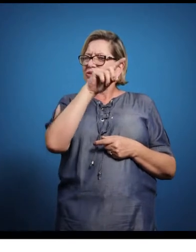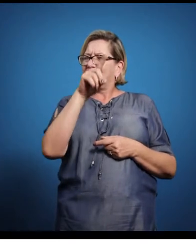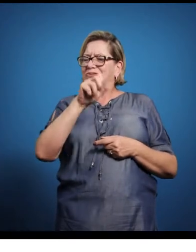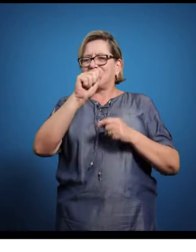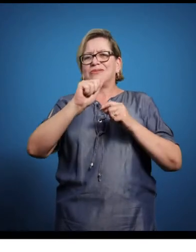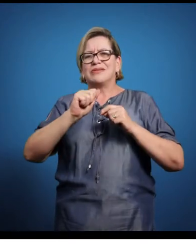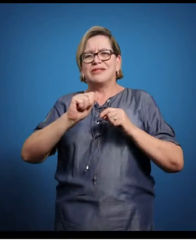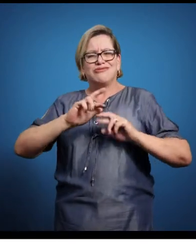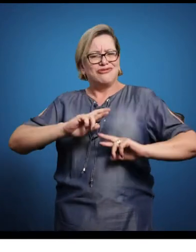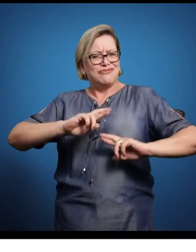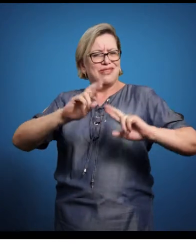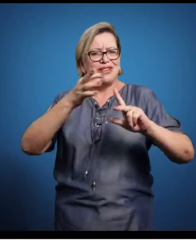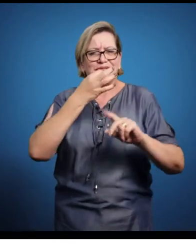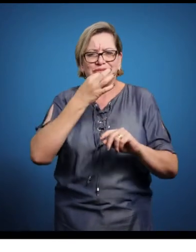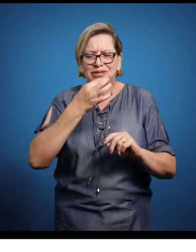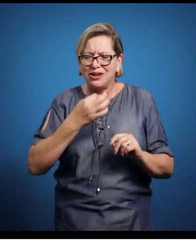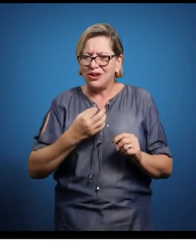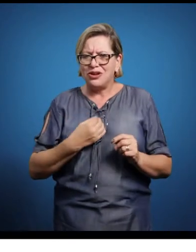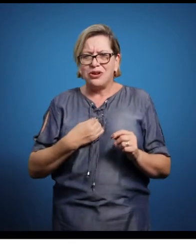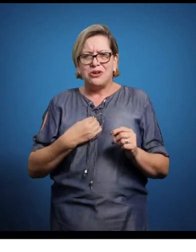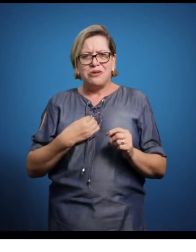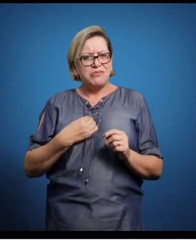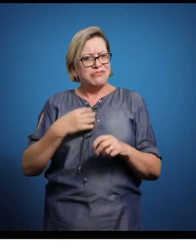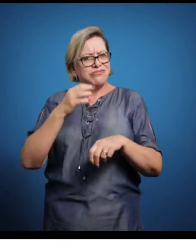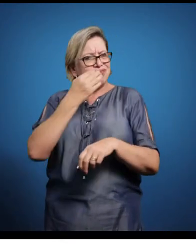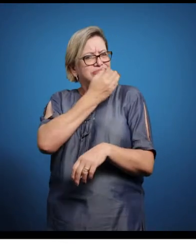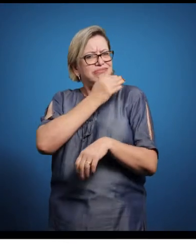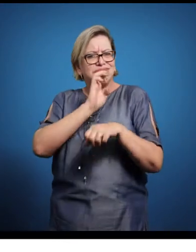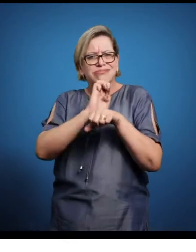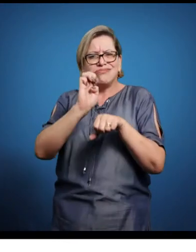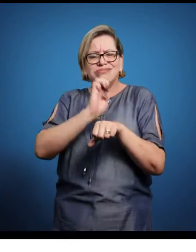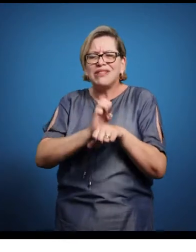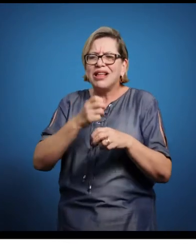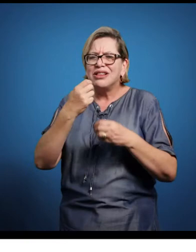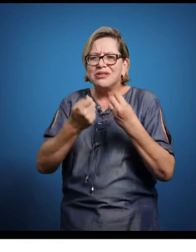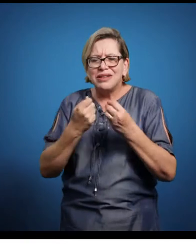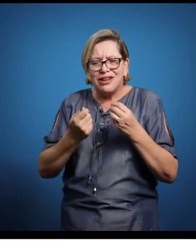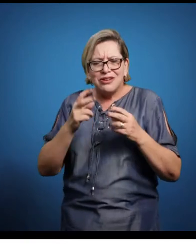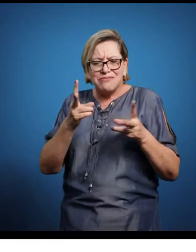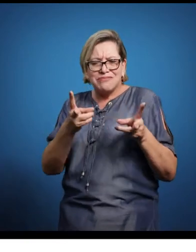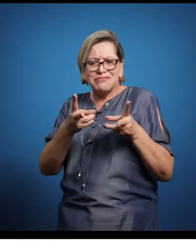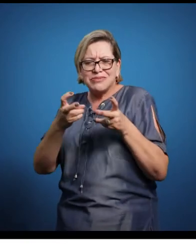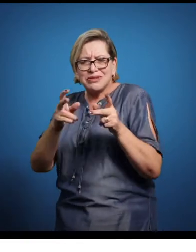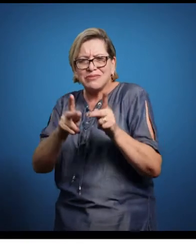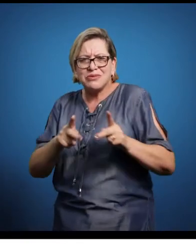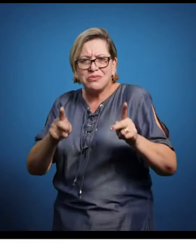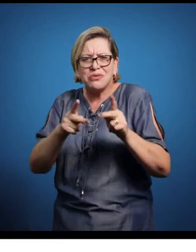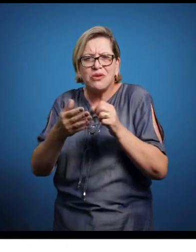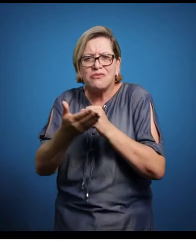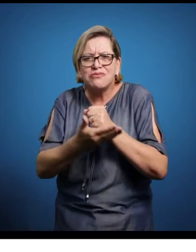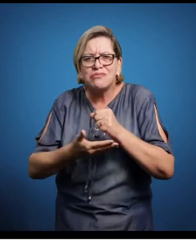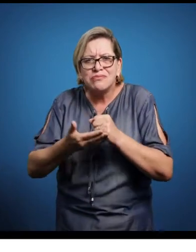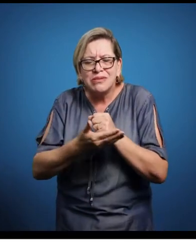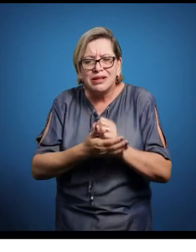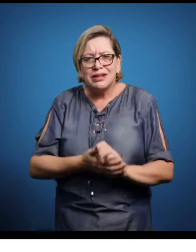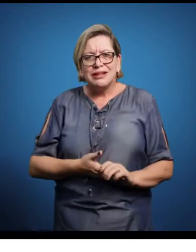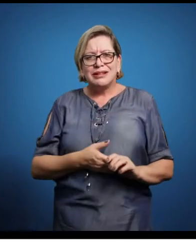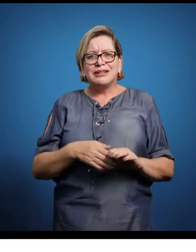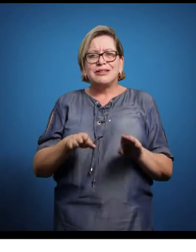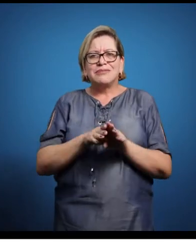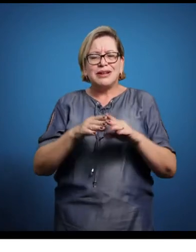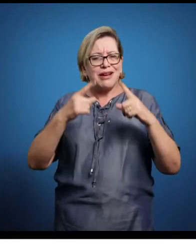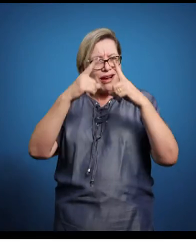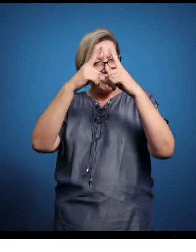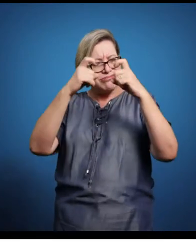instituinte é considerando as pessoas considerando a base né olha aí a ciência política só